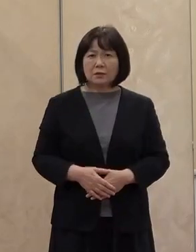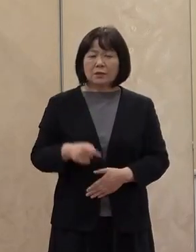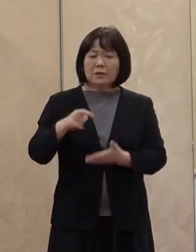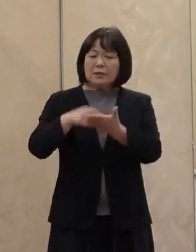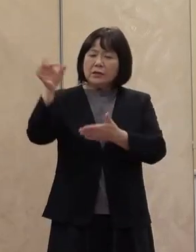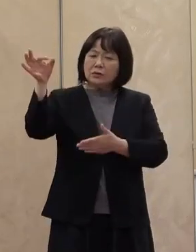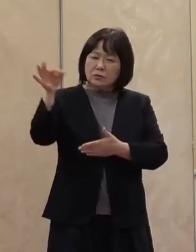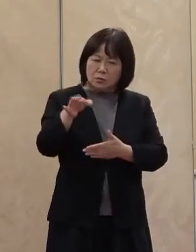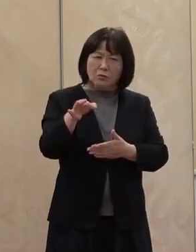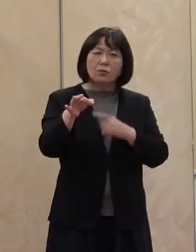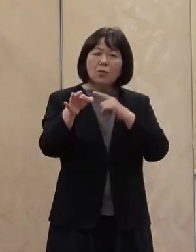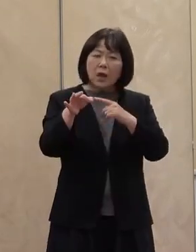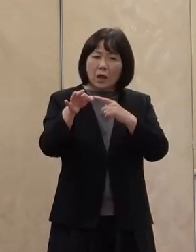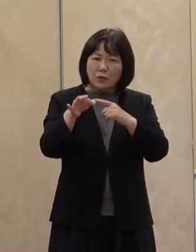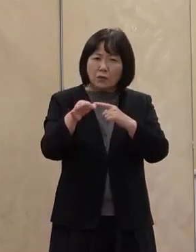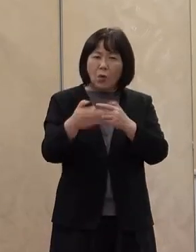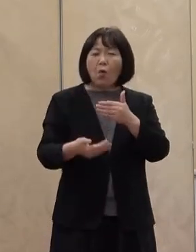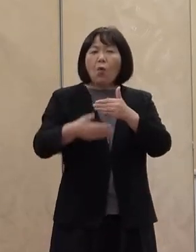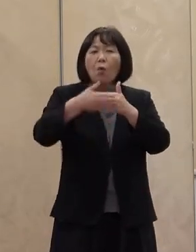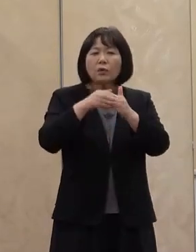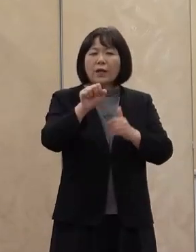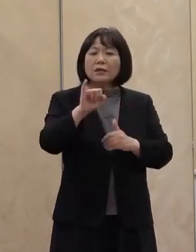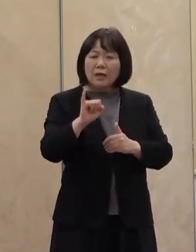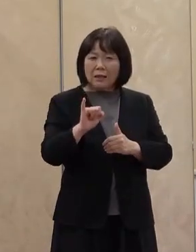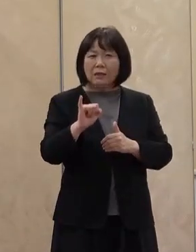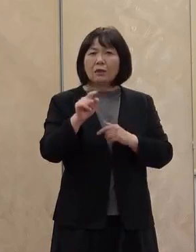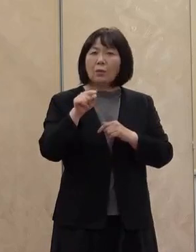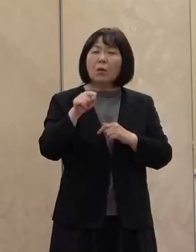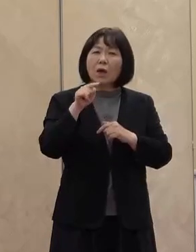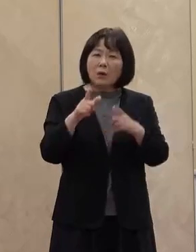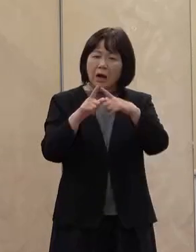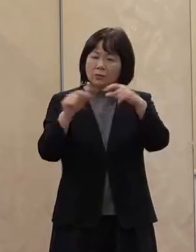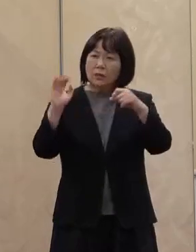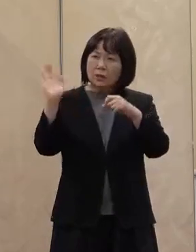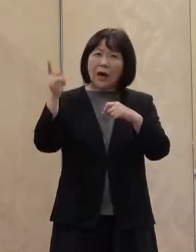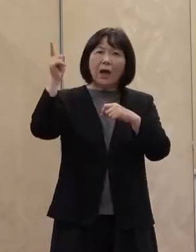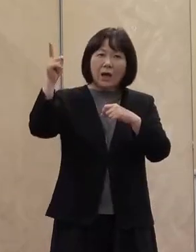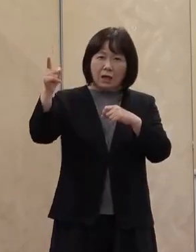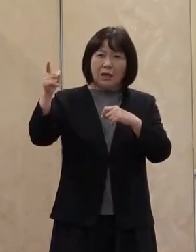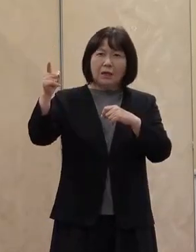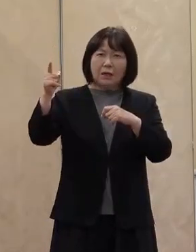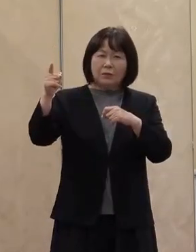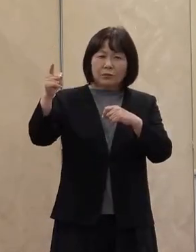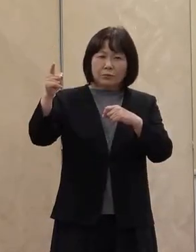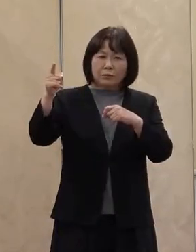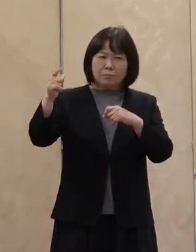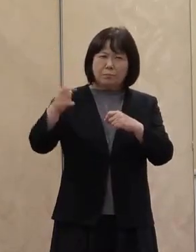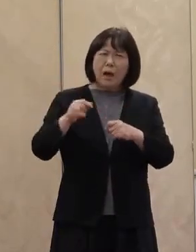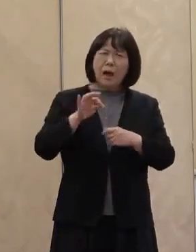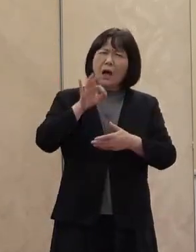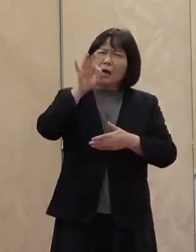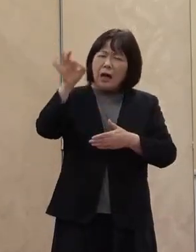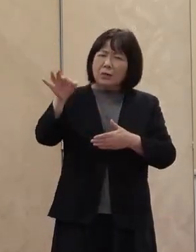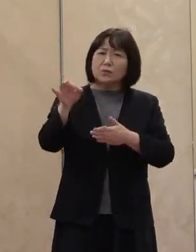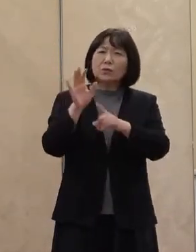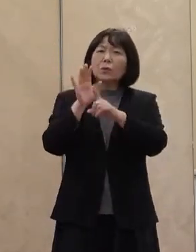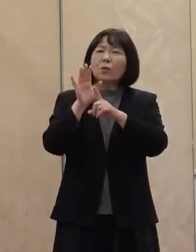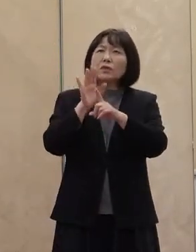補填債を立てたときに、これは国から の、まあ、その返すときの支援というのは、かなり優遇